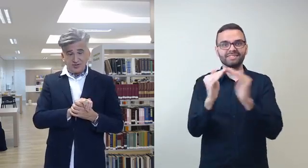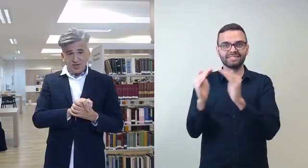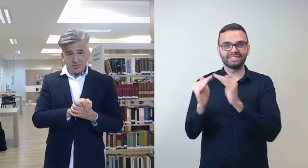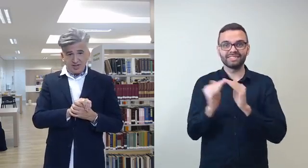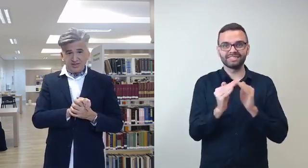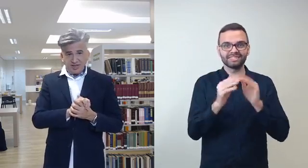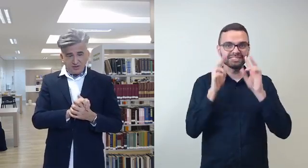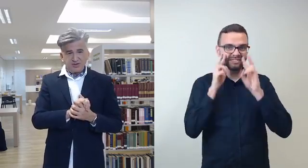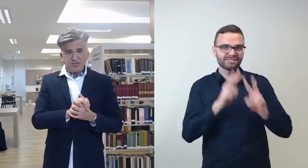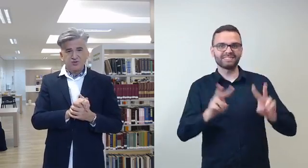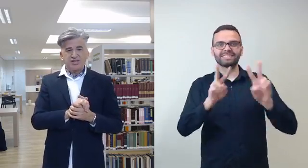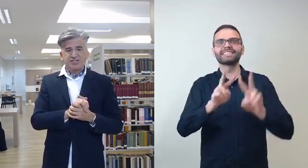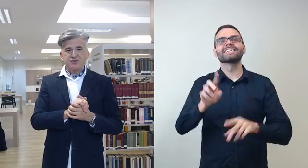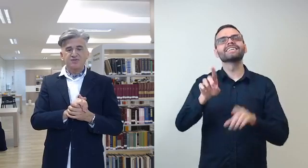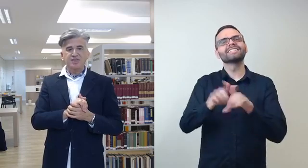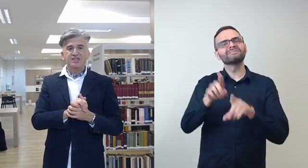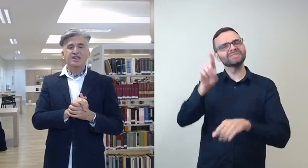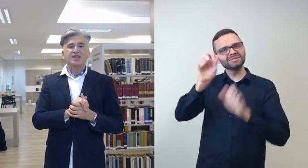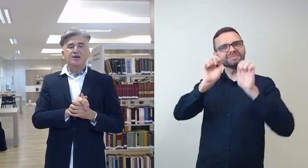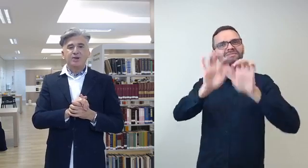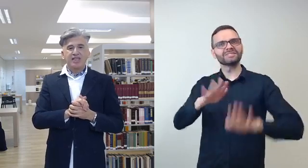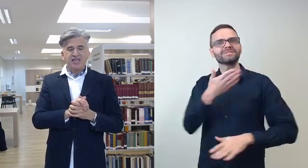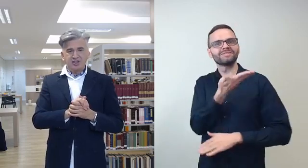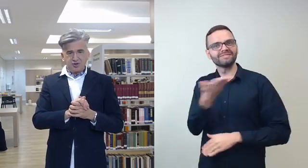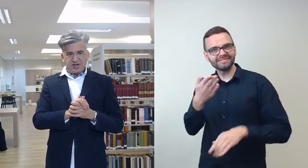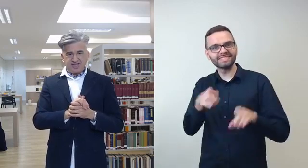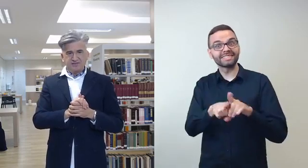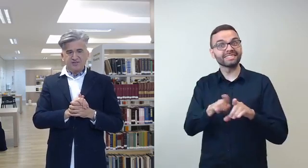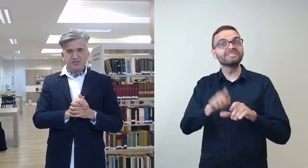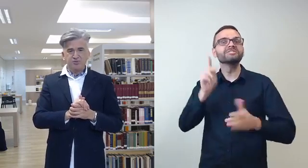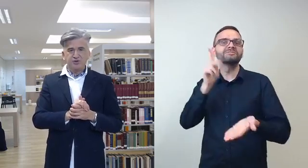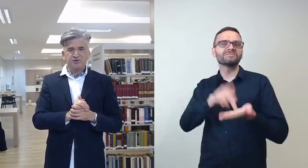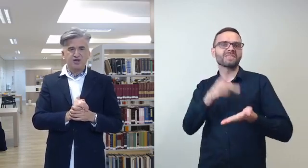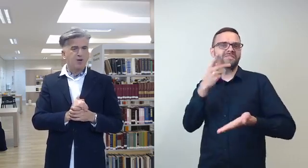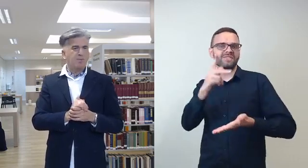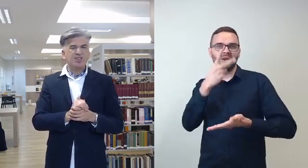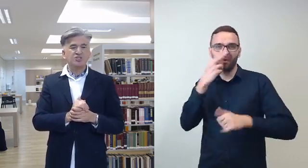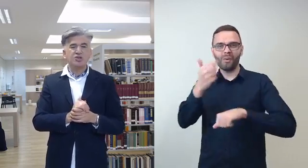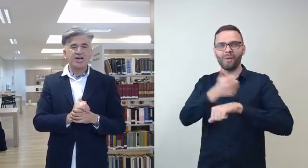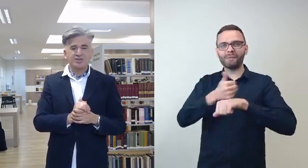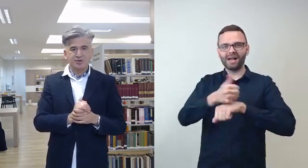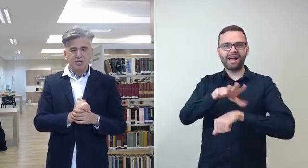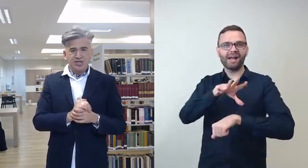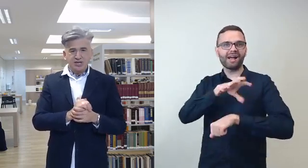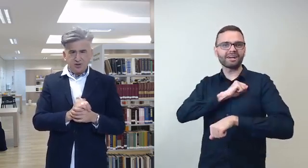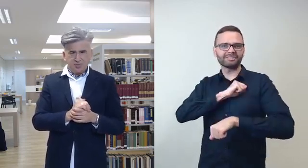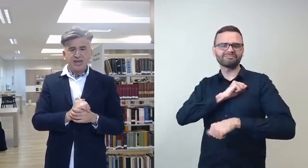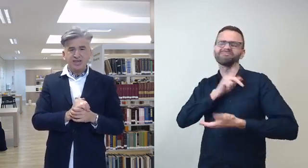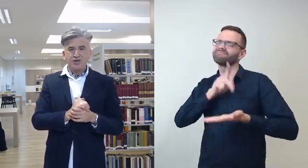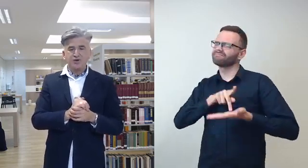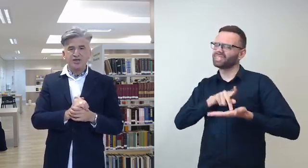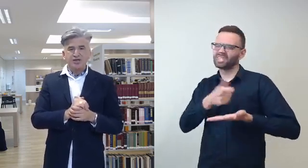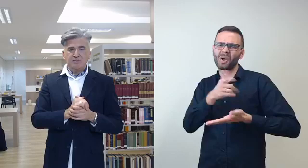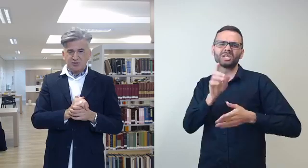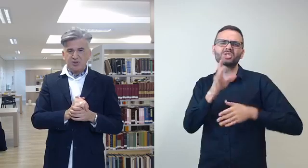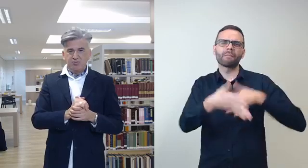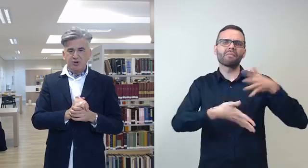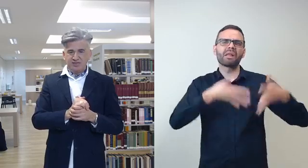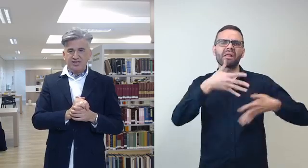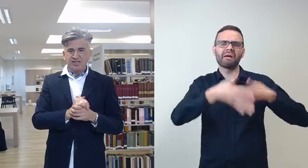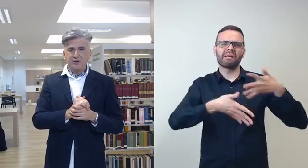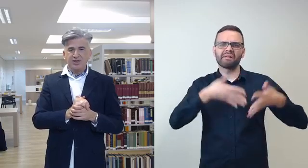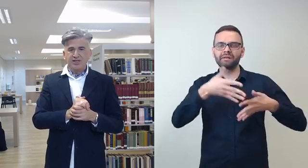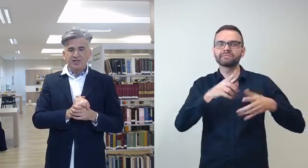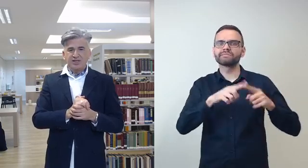assistindo, para que Deus abençoasse a sua vida, para que Ele tornasse você um profissional apaixonado, não pela língua, mas pelo povo